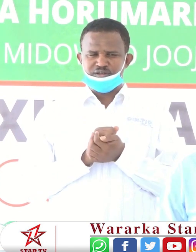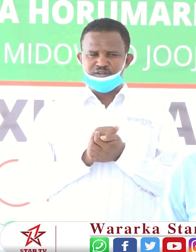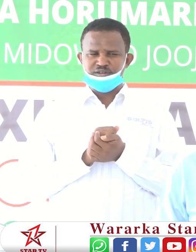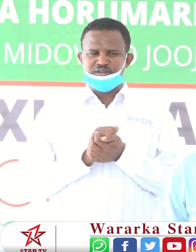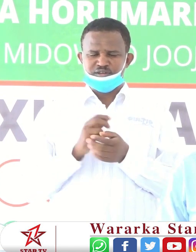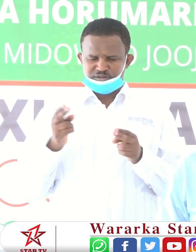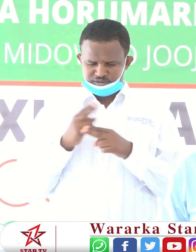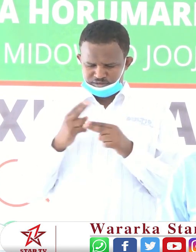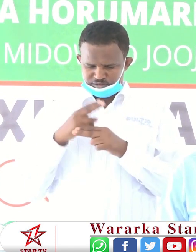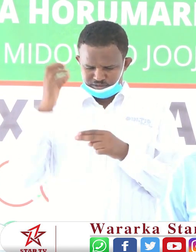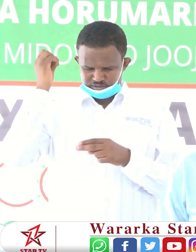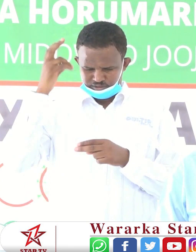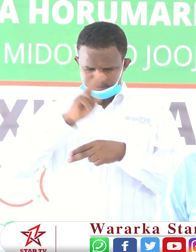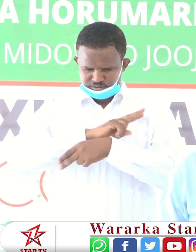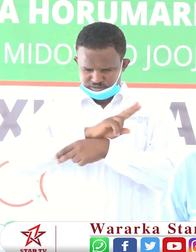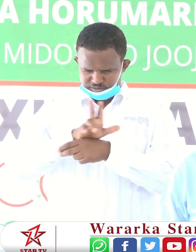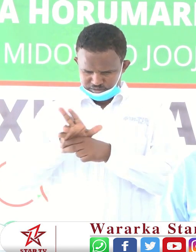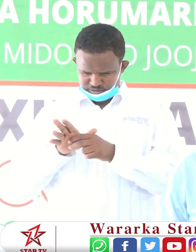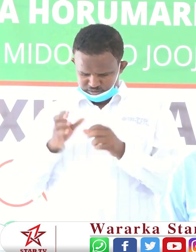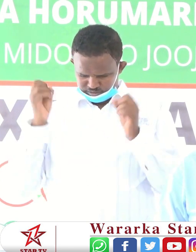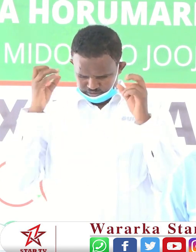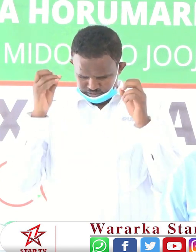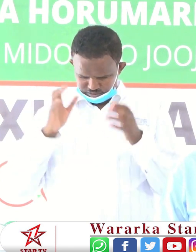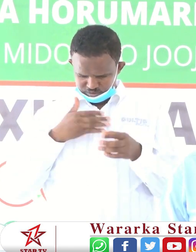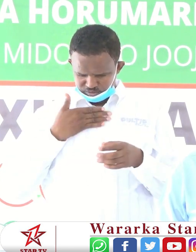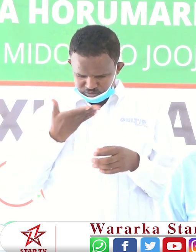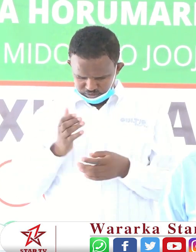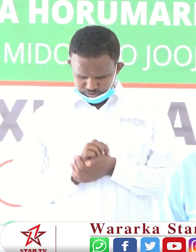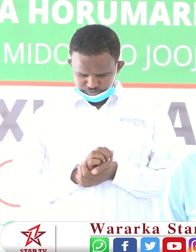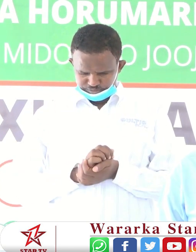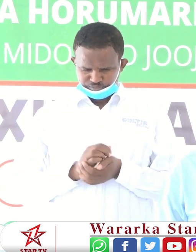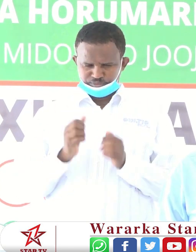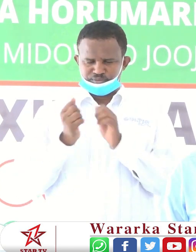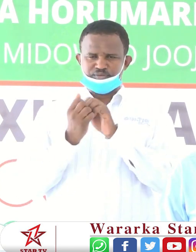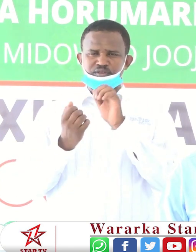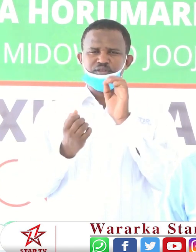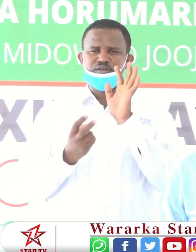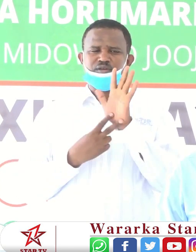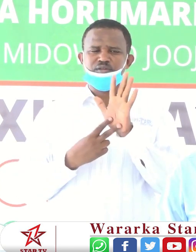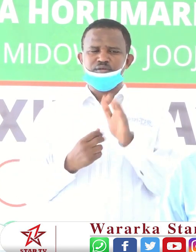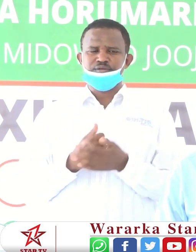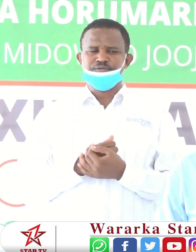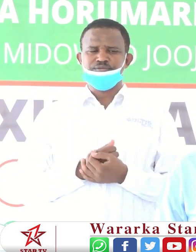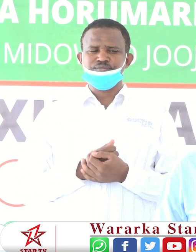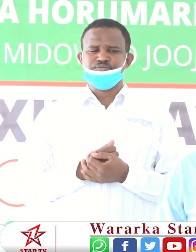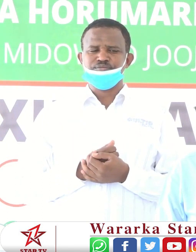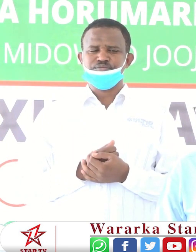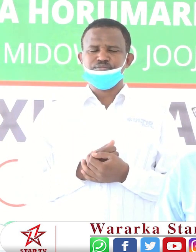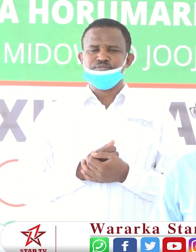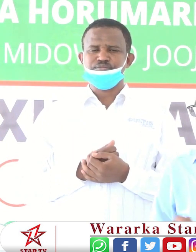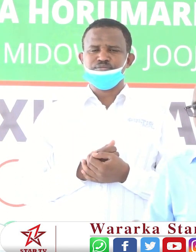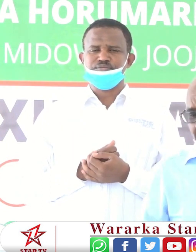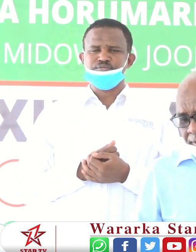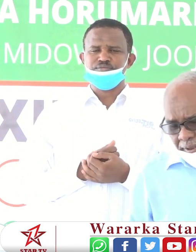cudurku maanta 48 saacadood u dambeeyay iyo guud ahaanba waa inta imika waxaynu u galeynaa haddii aan